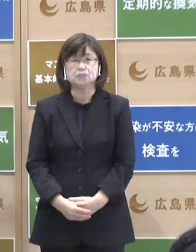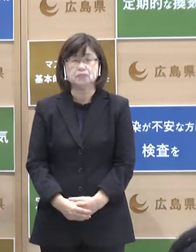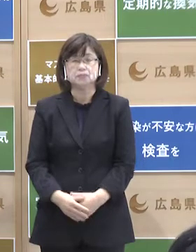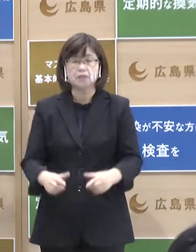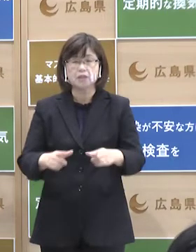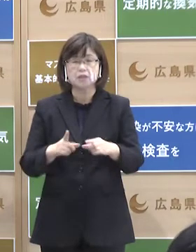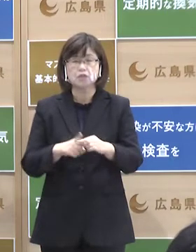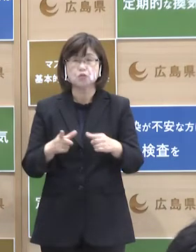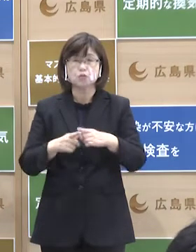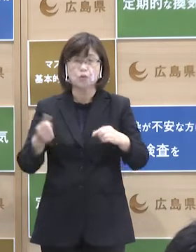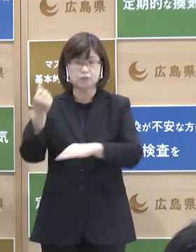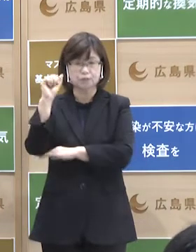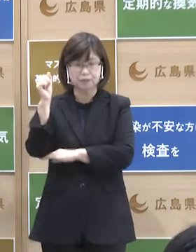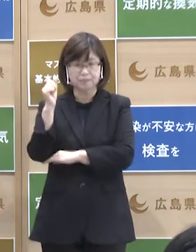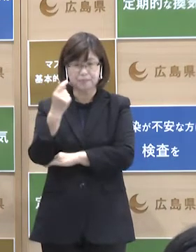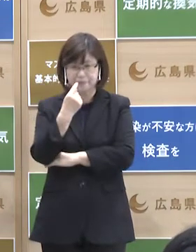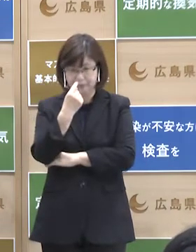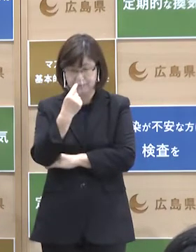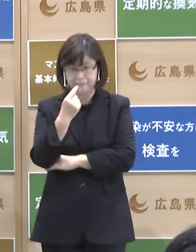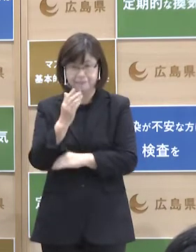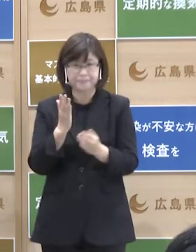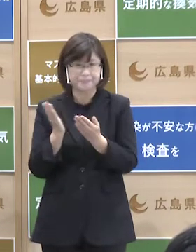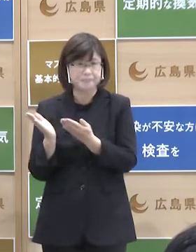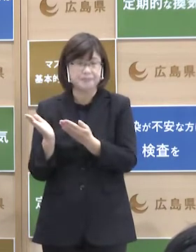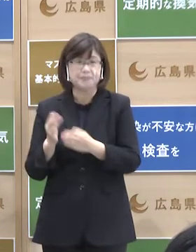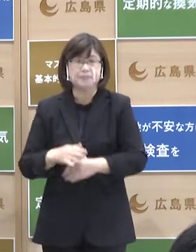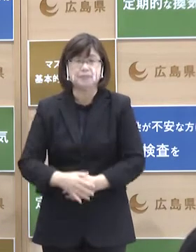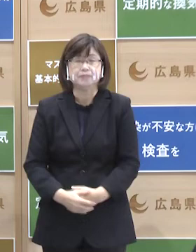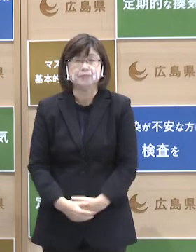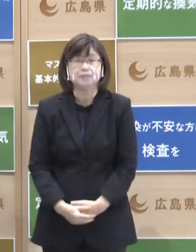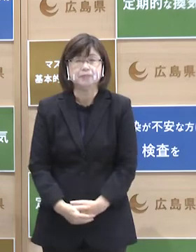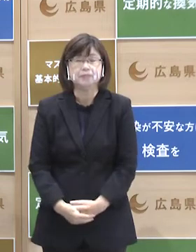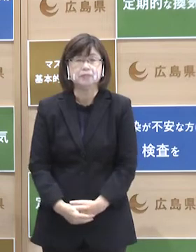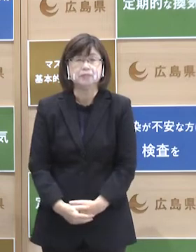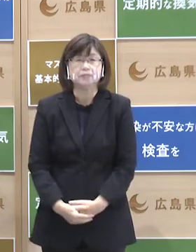中国新聞平田です。よろしくお願いします。